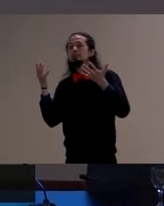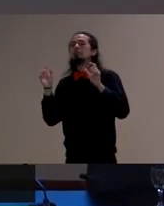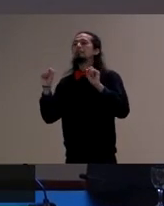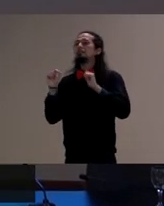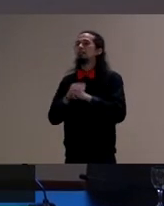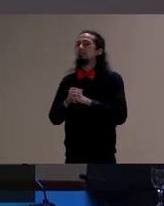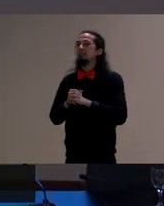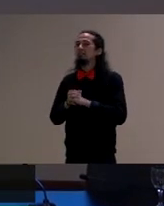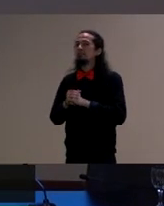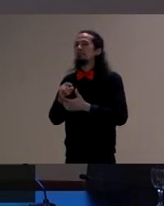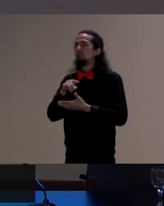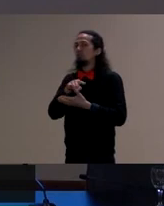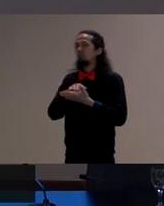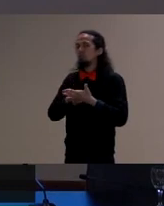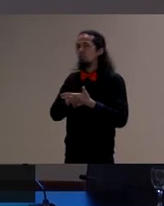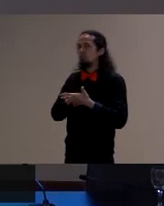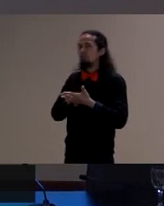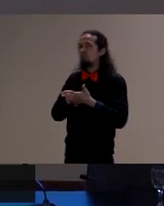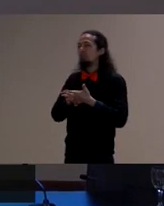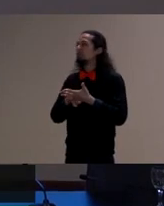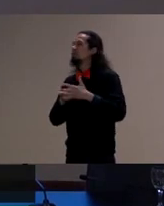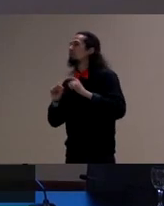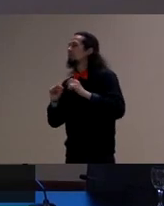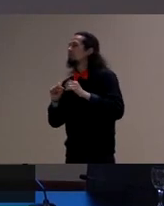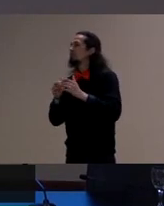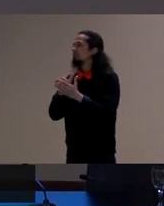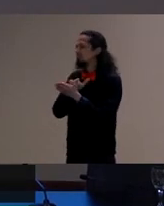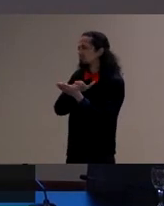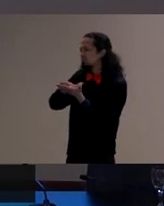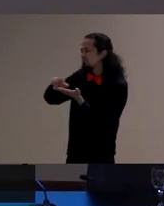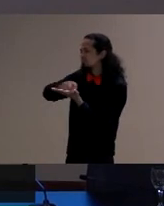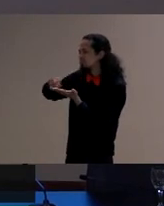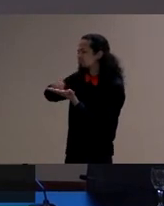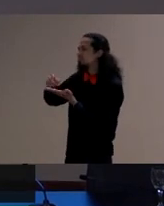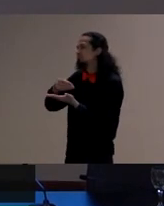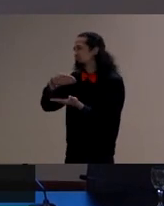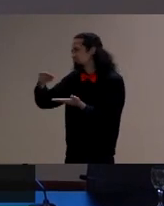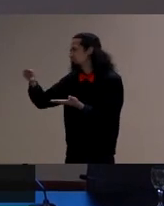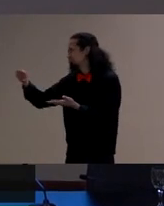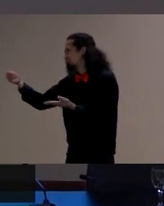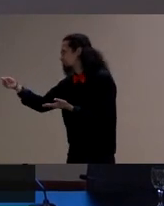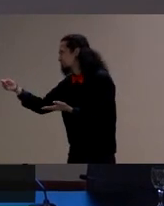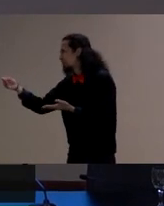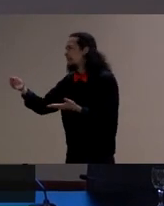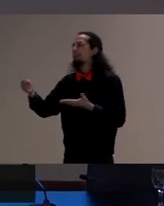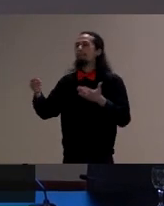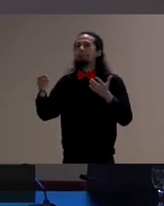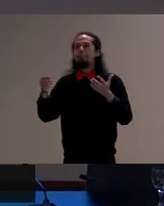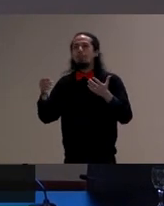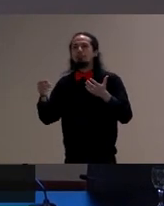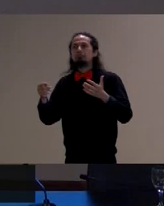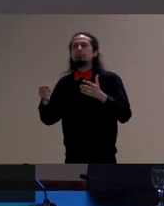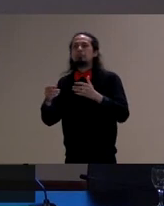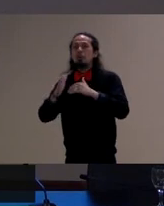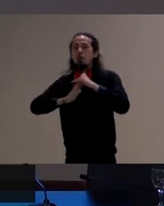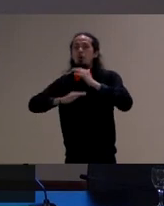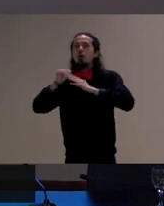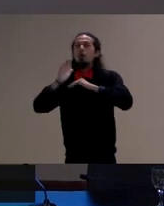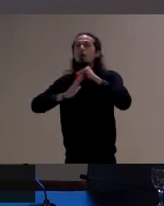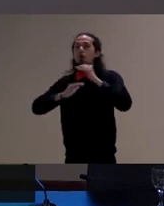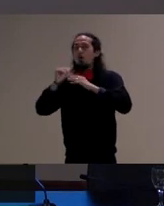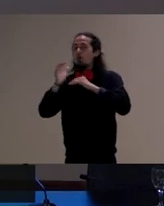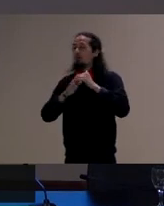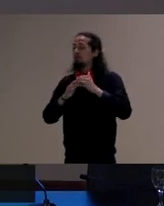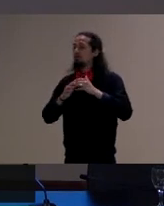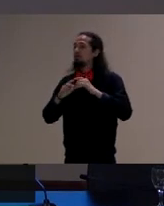documento né que pode ser construído e foi construído a